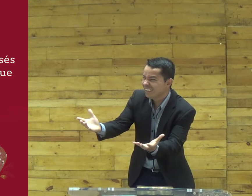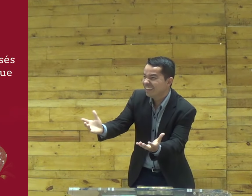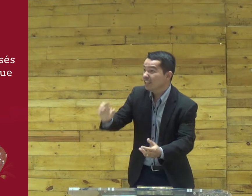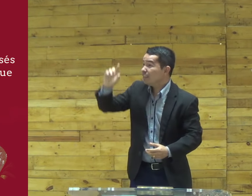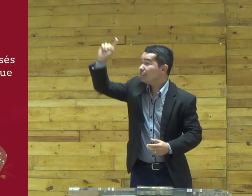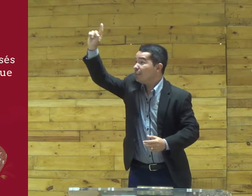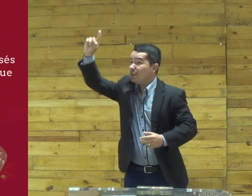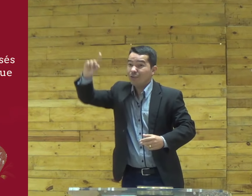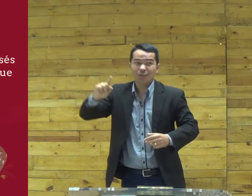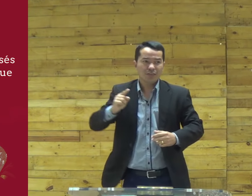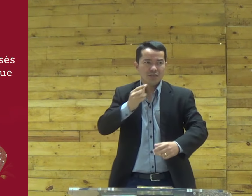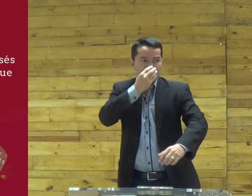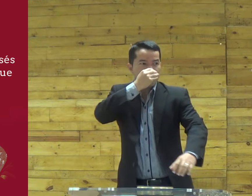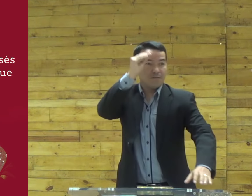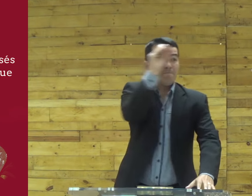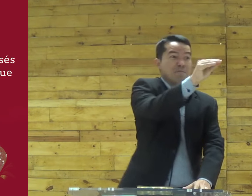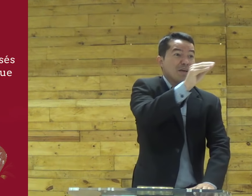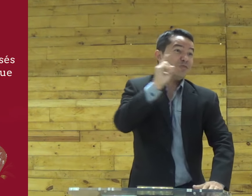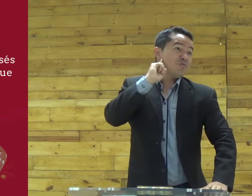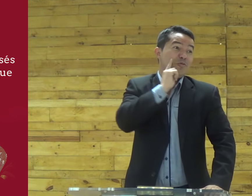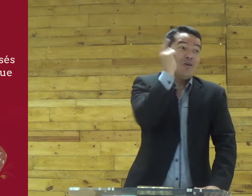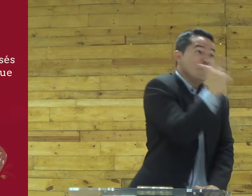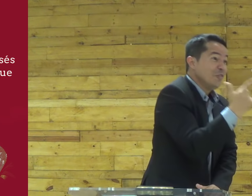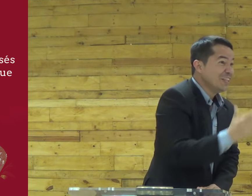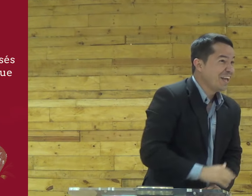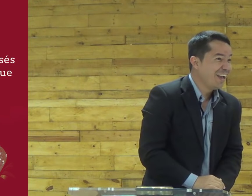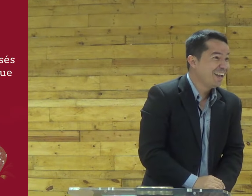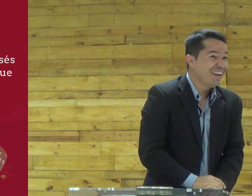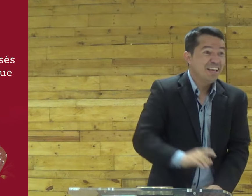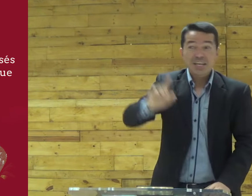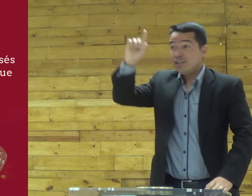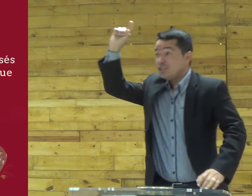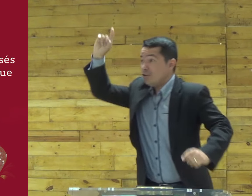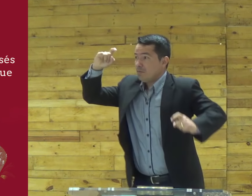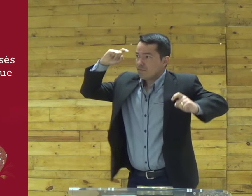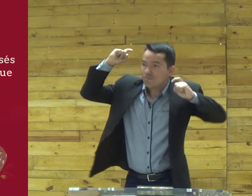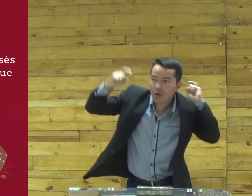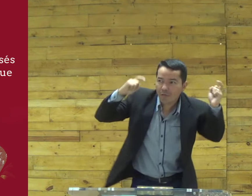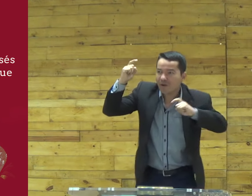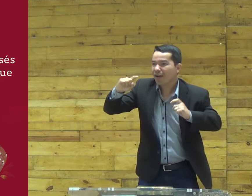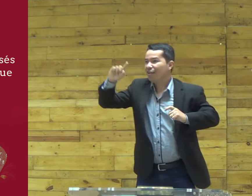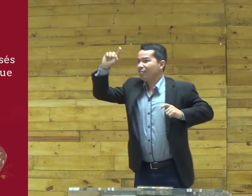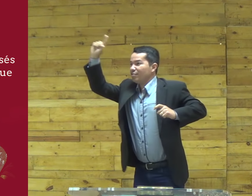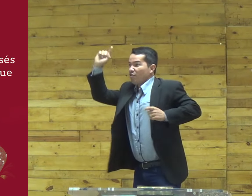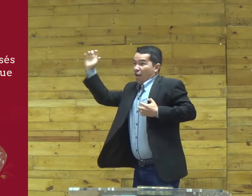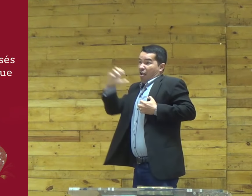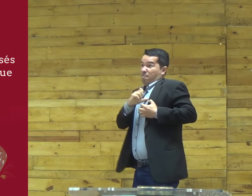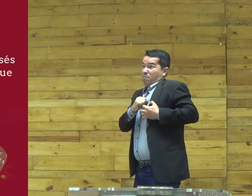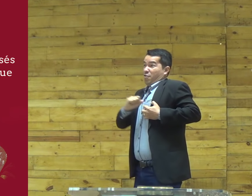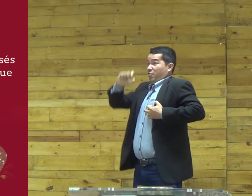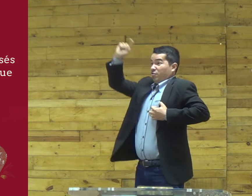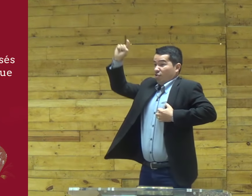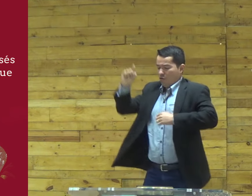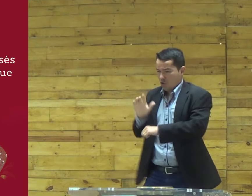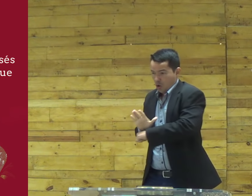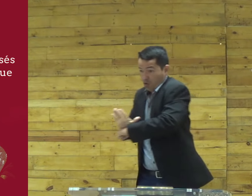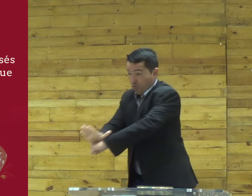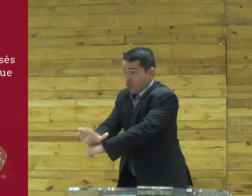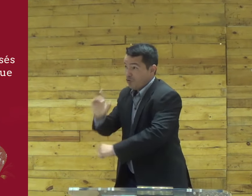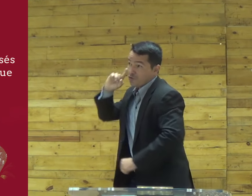surdo. Deus se preocupou com o surdo. Você percebeu? Deus não esqueceu. Deus olhou, Deus amou e